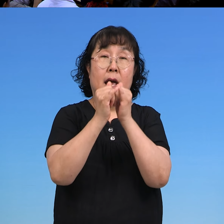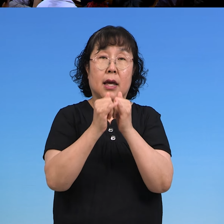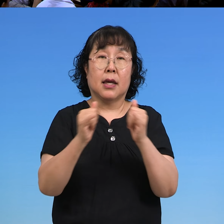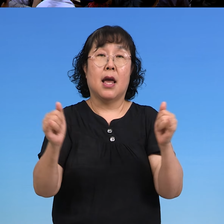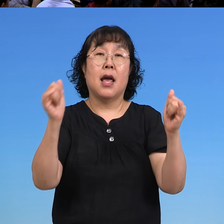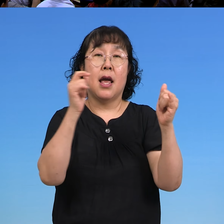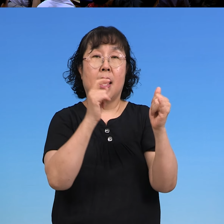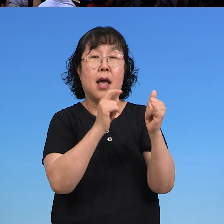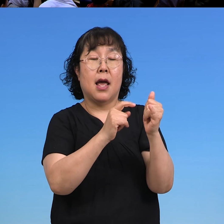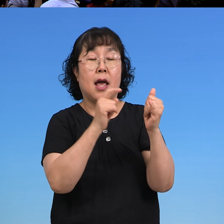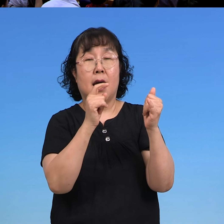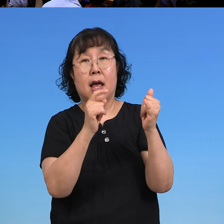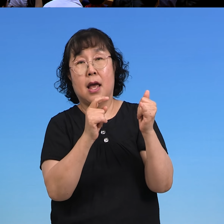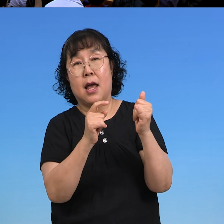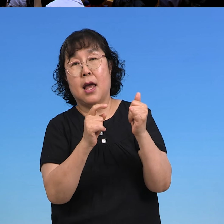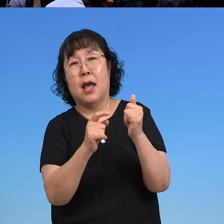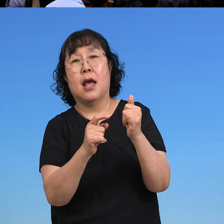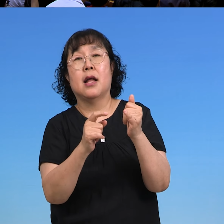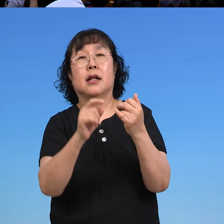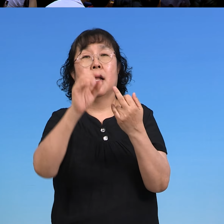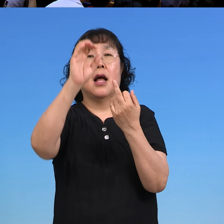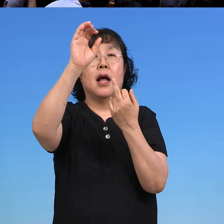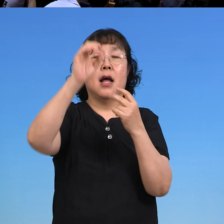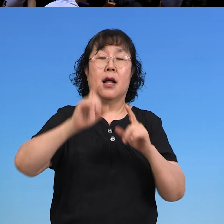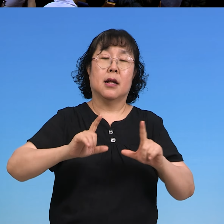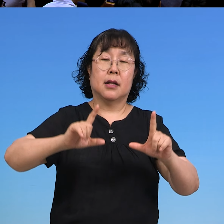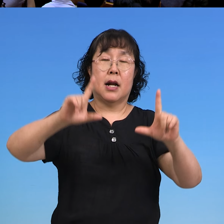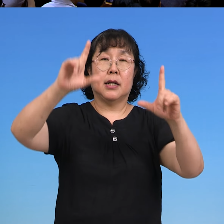날이 저물어 갈 때,